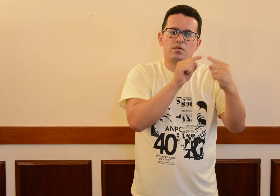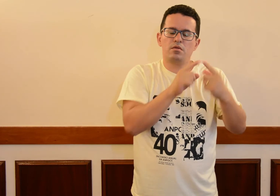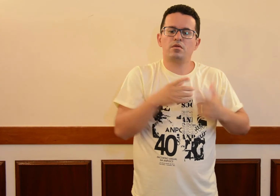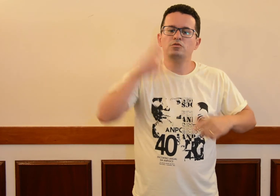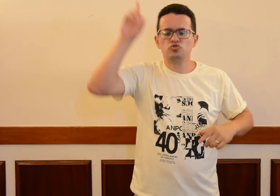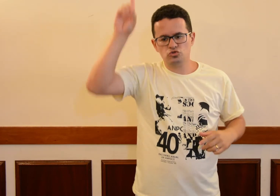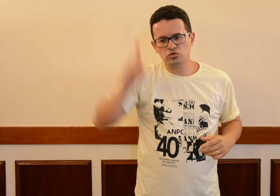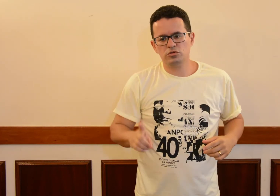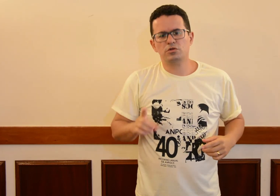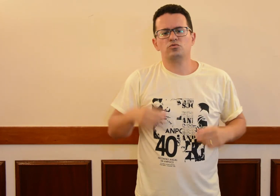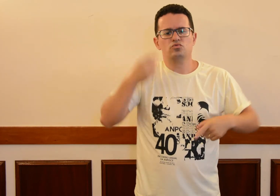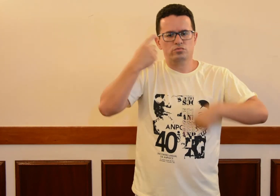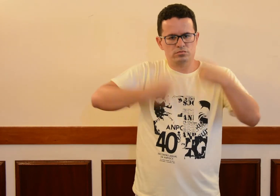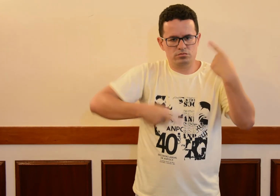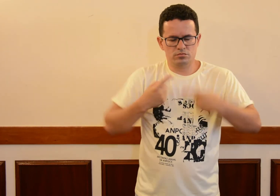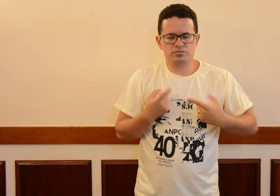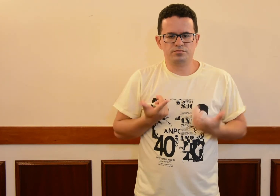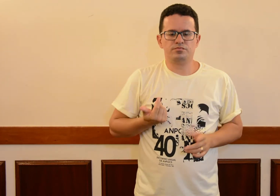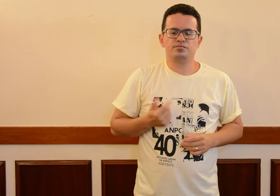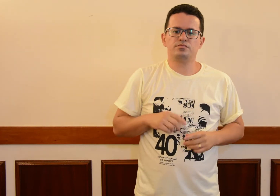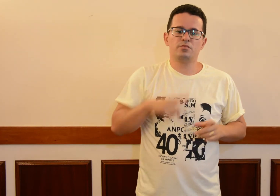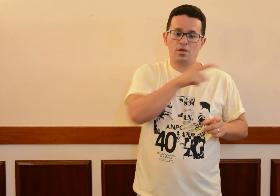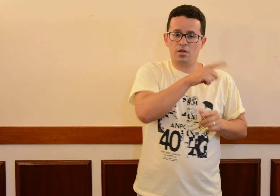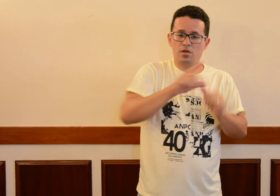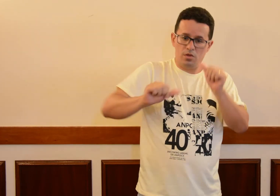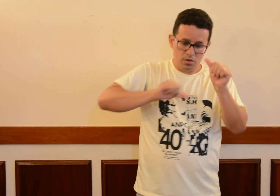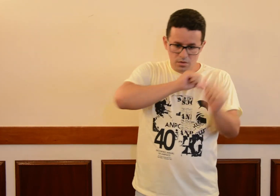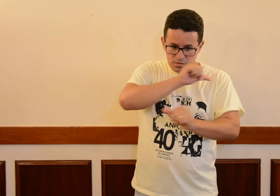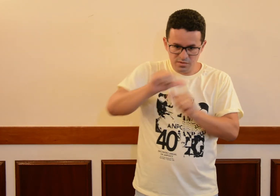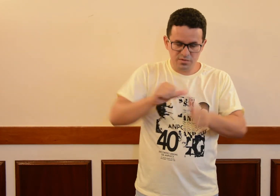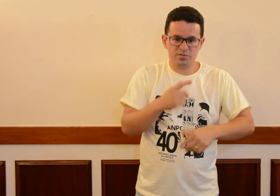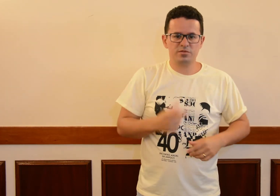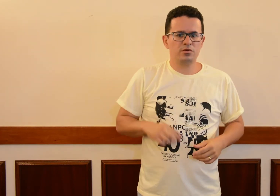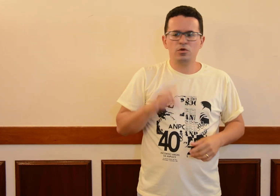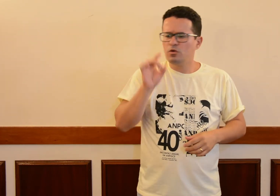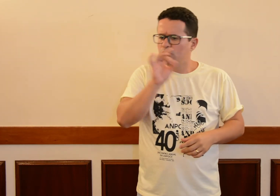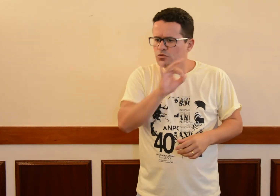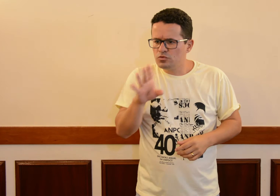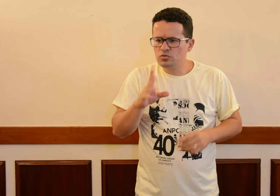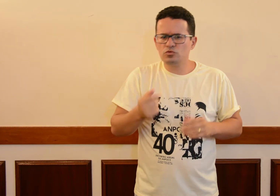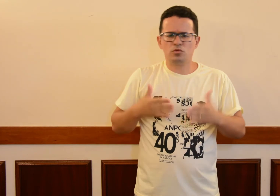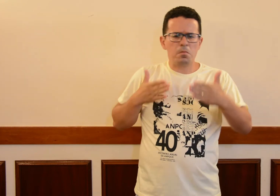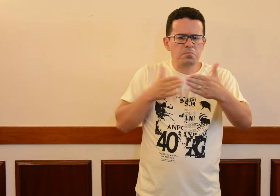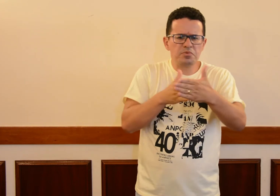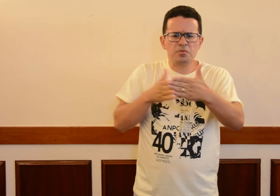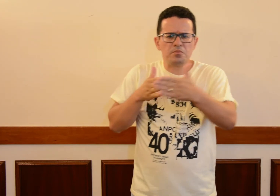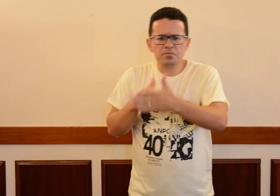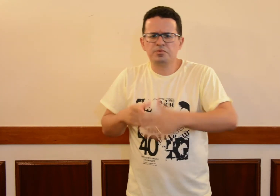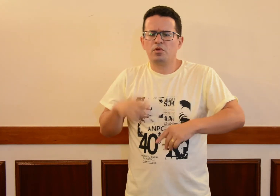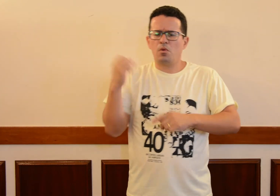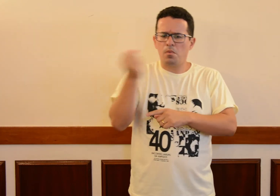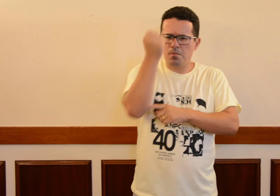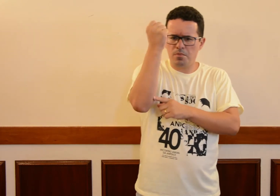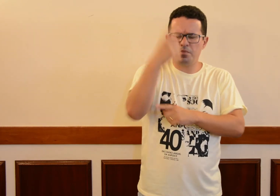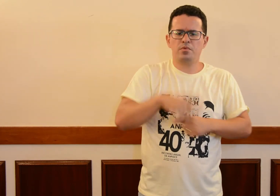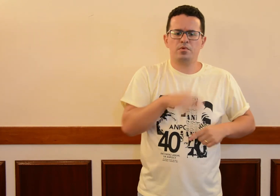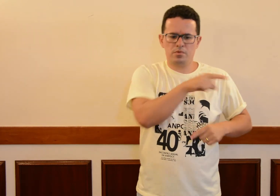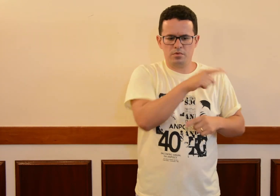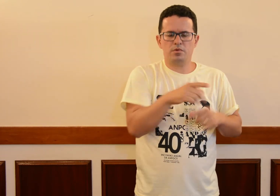à política. Tal transformação subjetiva não se deu através de uma resistência às relações de poder às quais foi submetido, tais como a